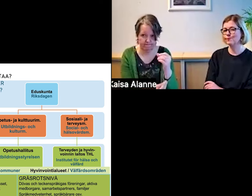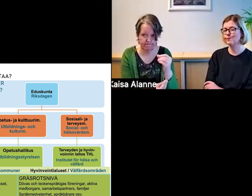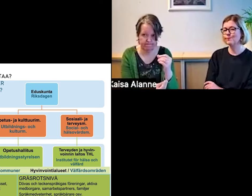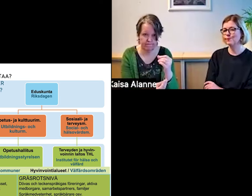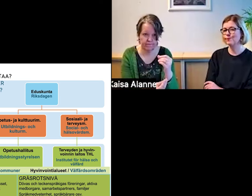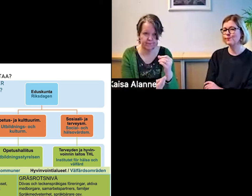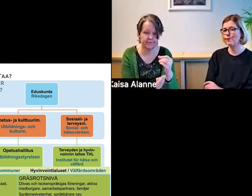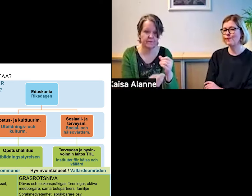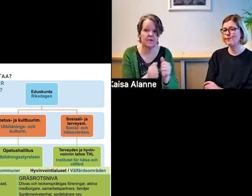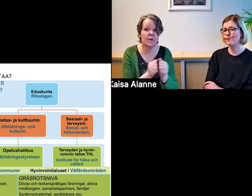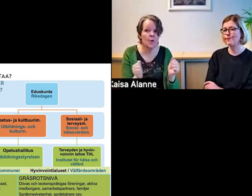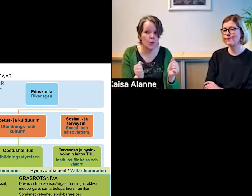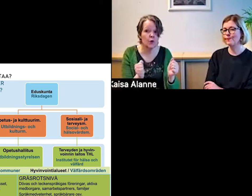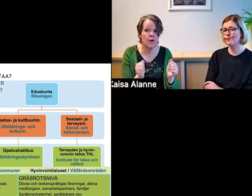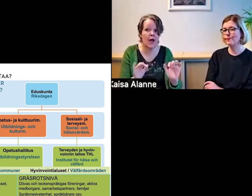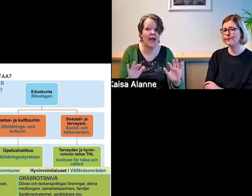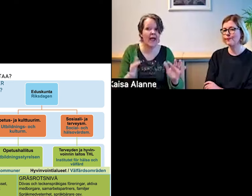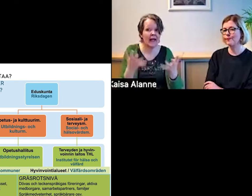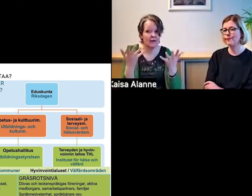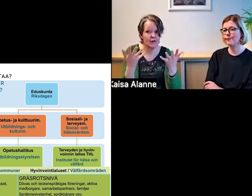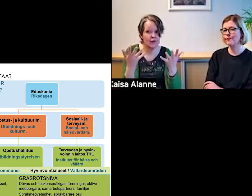tietoa kielen kehityksestä ja näin. Niin,